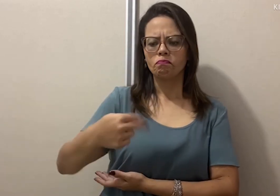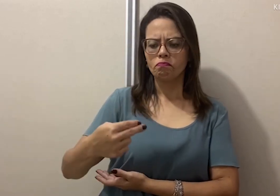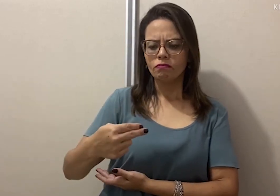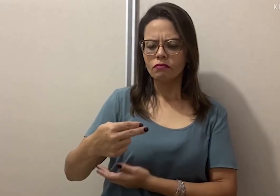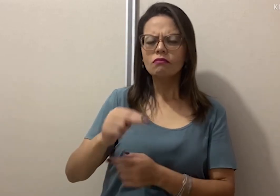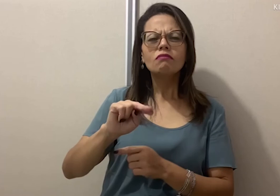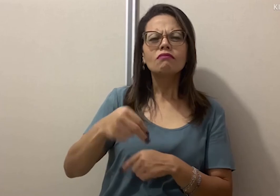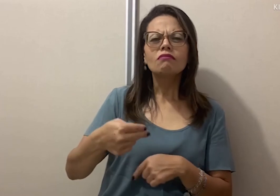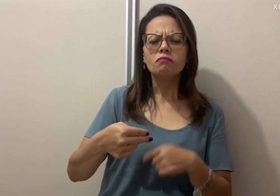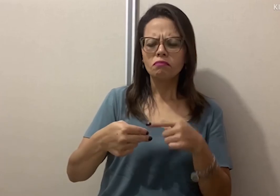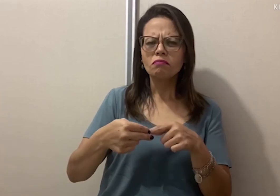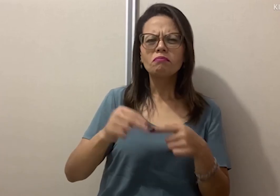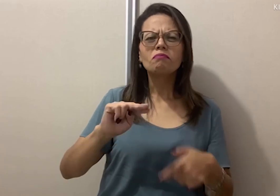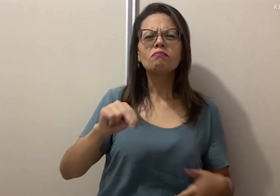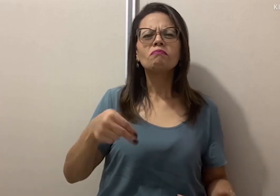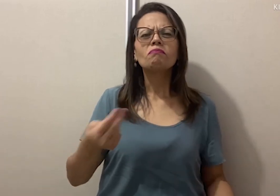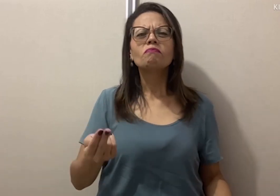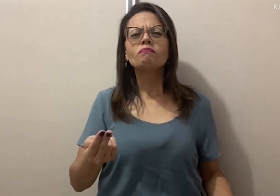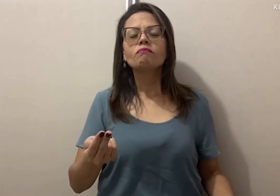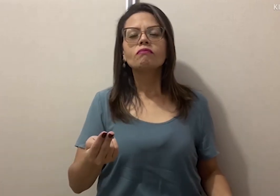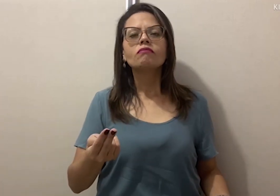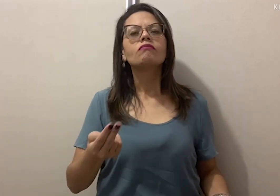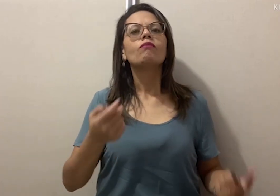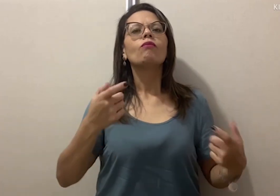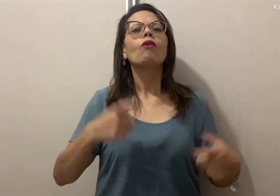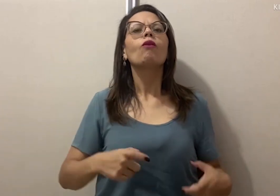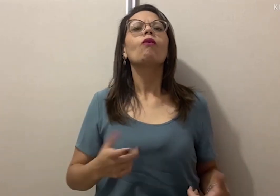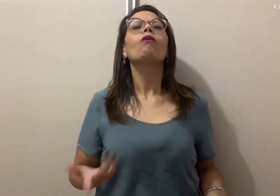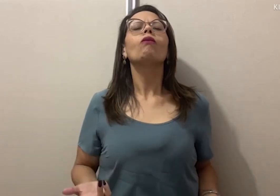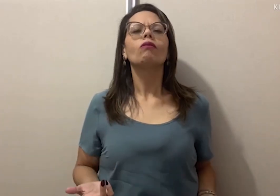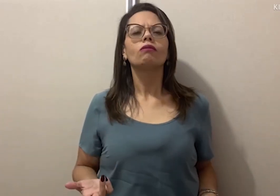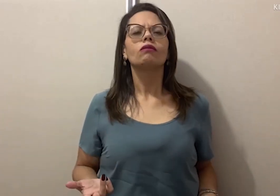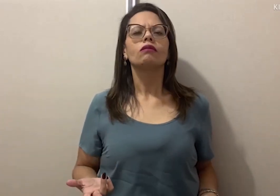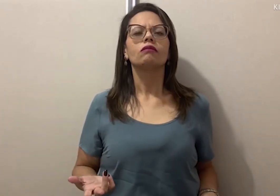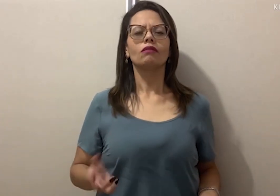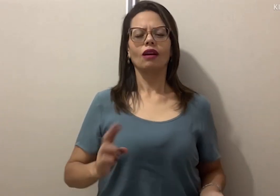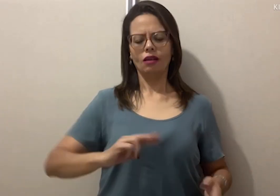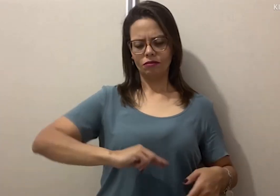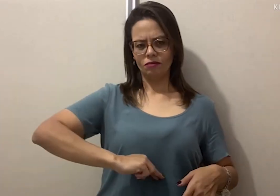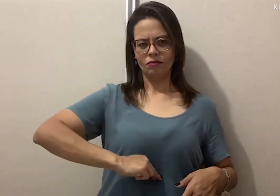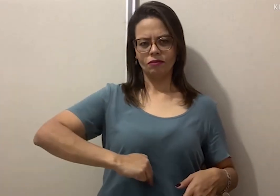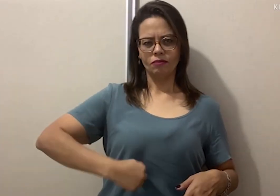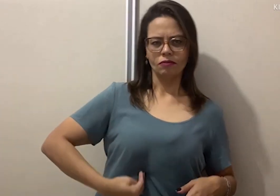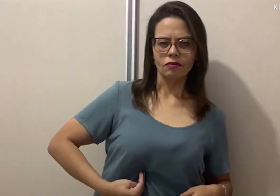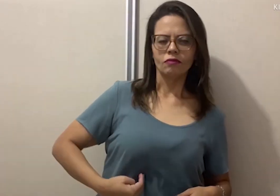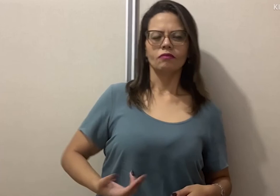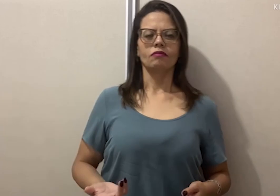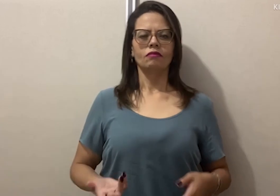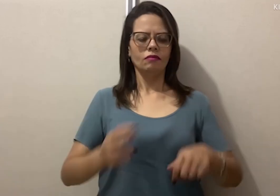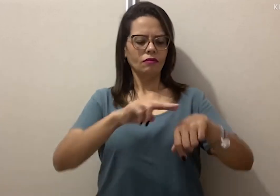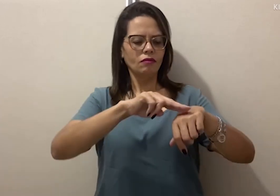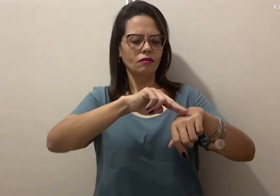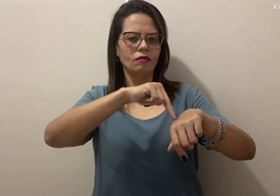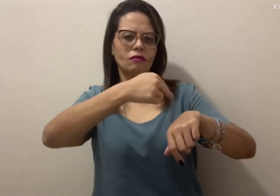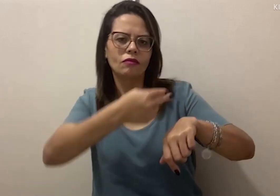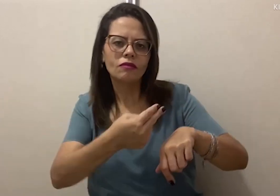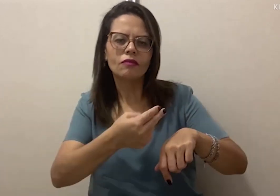Sinal, esse. Mas tá vazio. Aonde é essa cirurgia? Ah, no estômago,